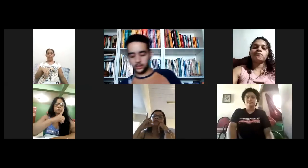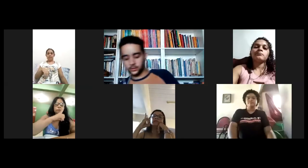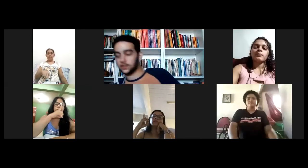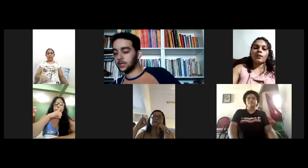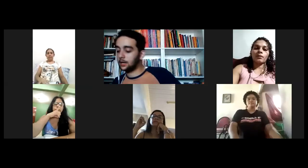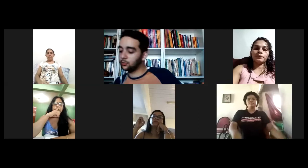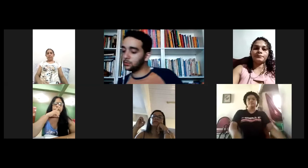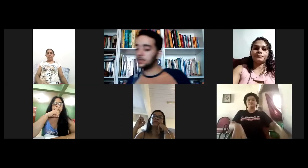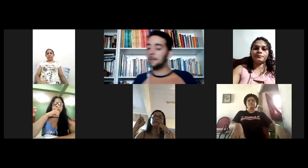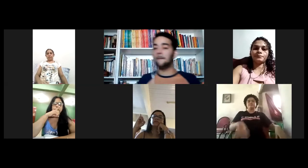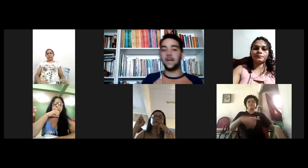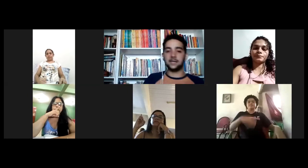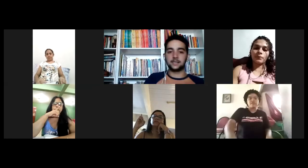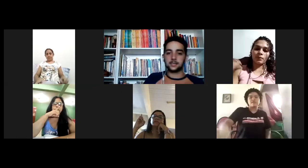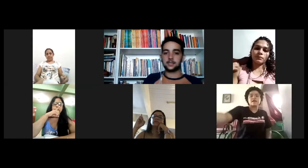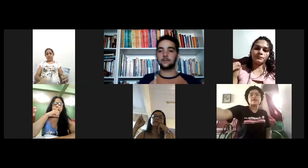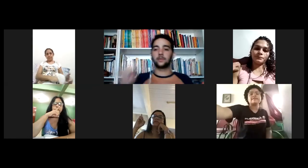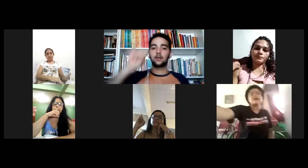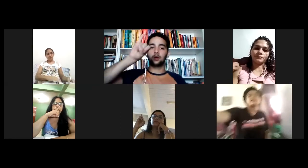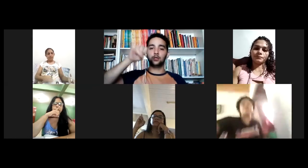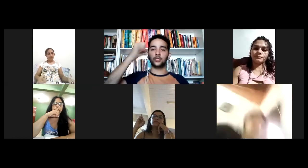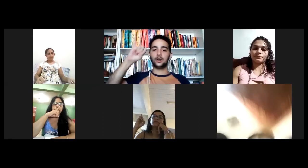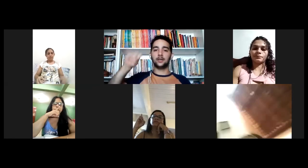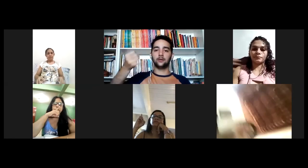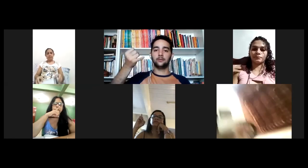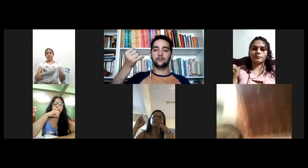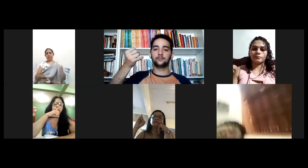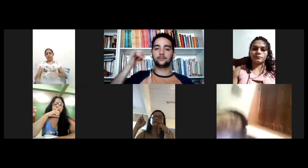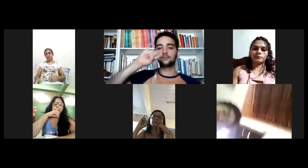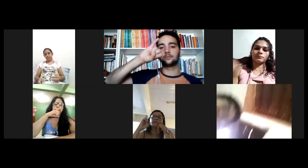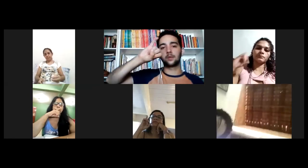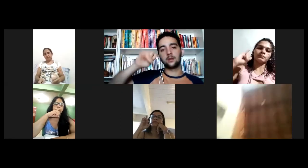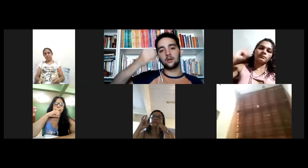Agora a gente vai chegar nos meses. Janeiro.